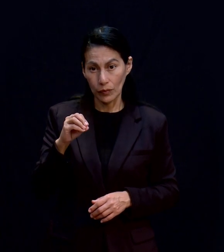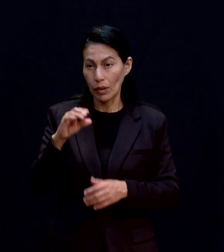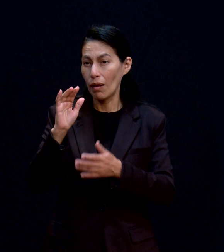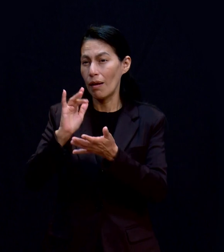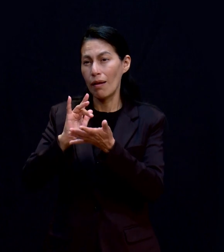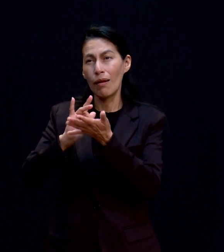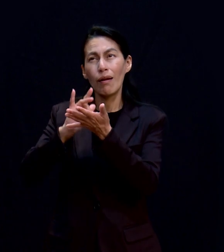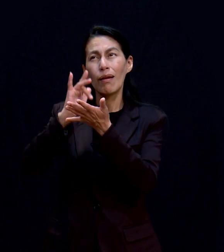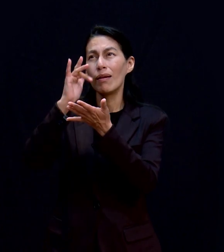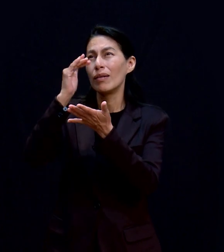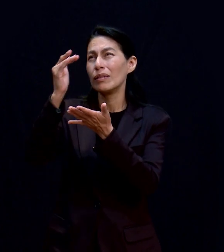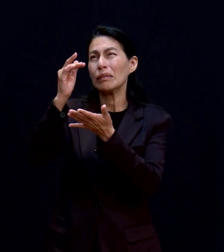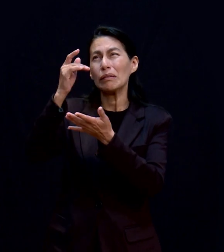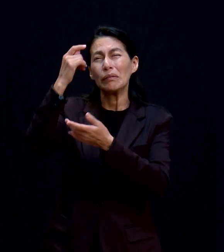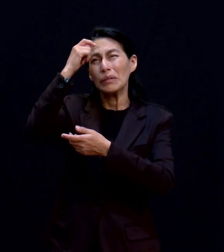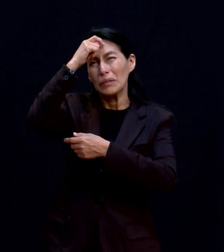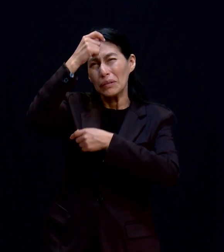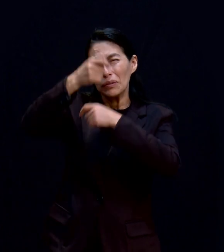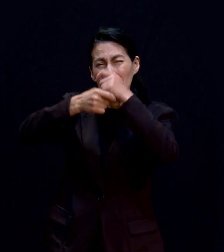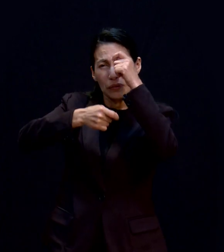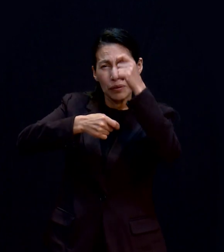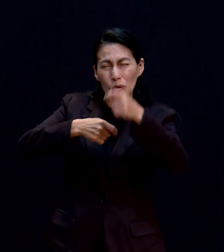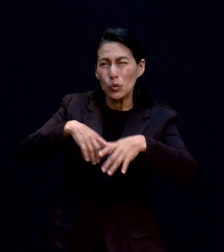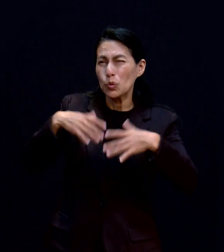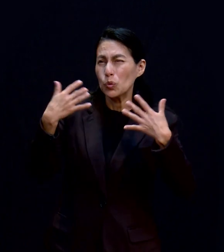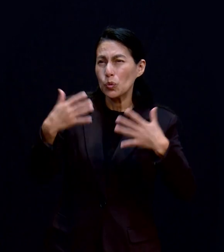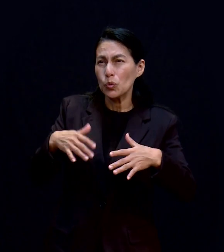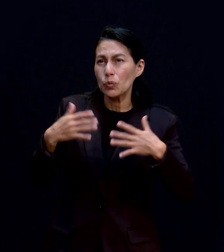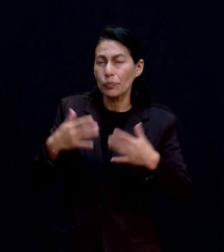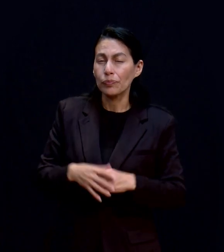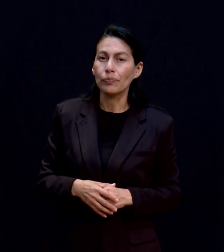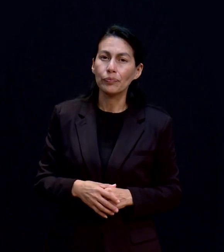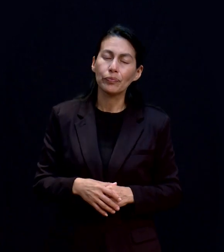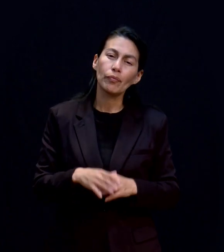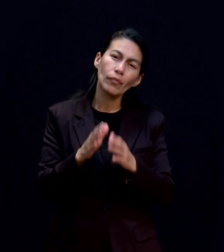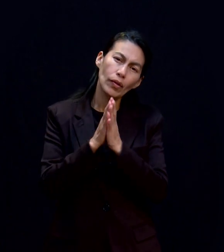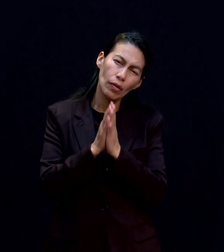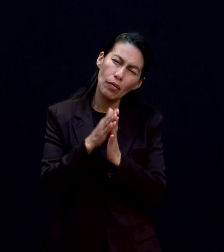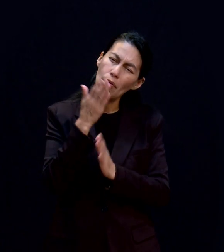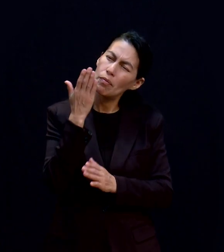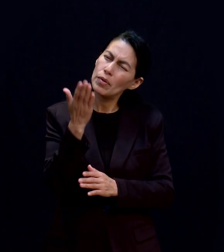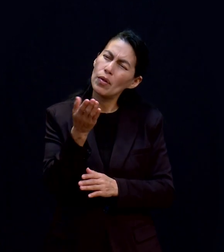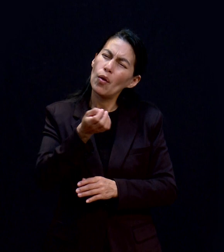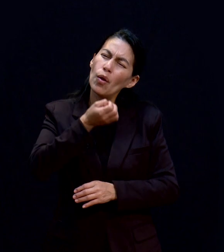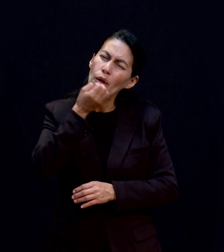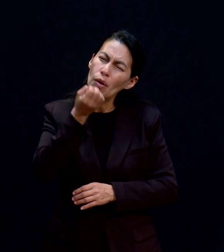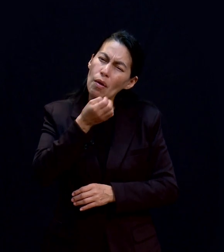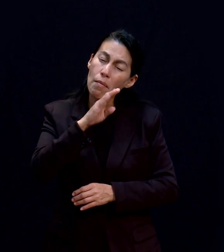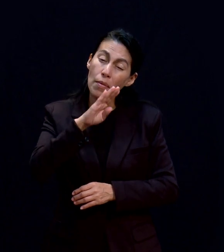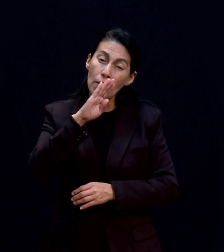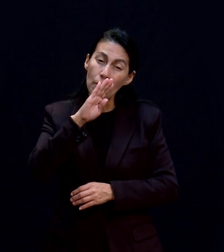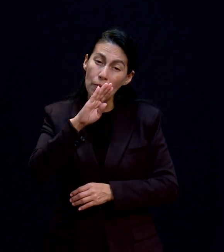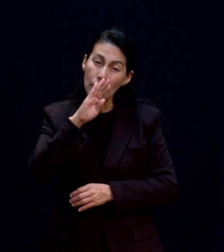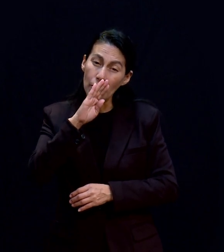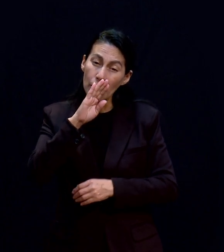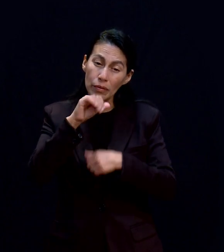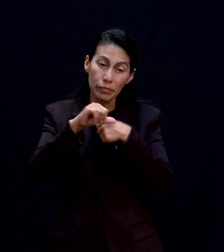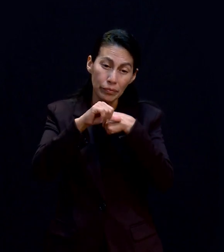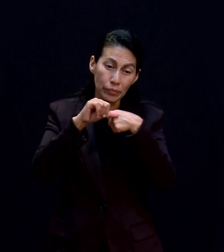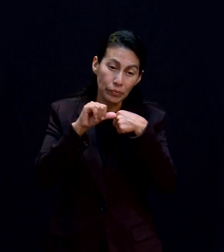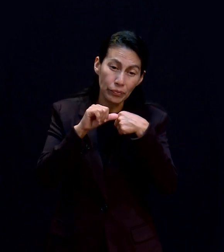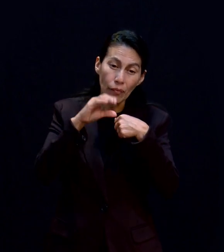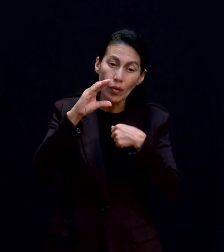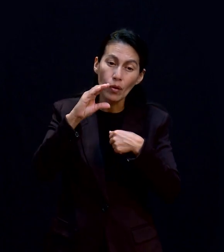dios por todas sus bendiciones amén de oración por mi mamá ella va a ser intervenida